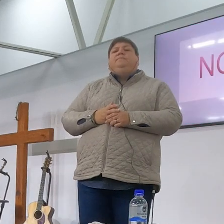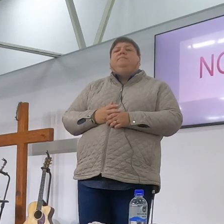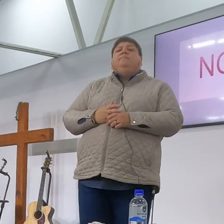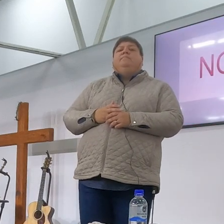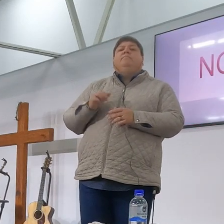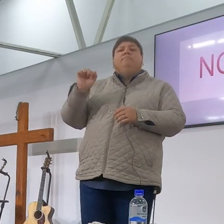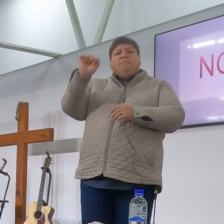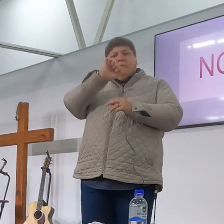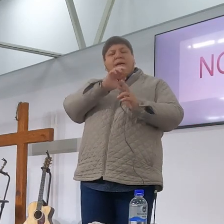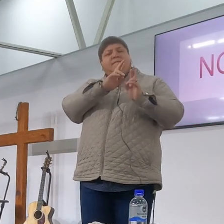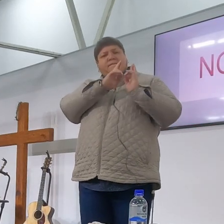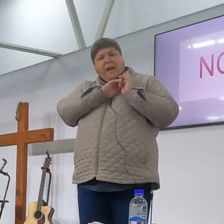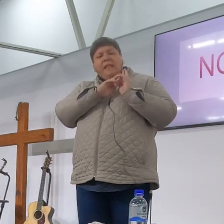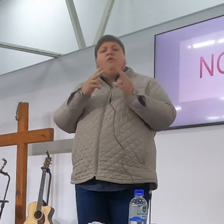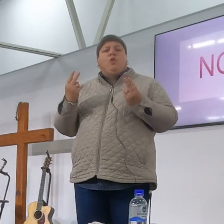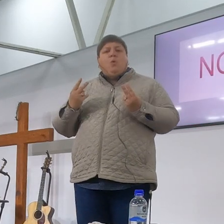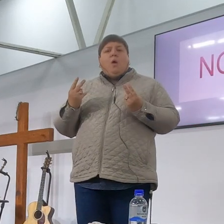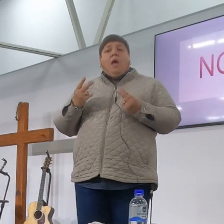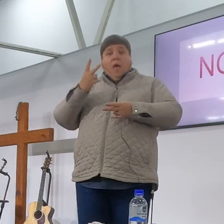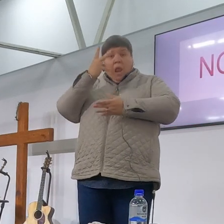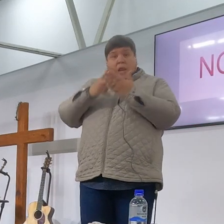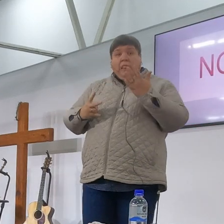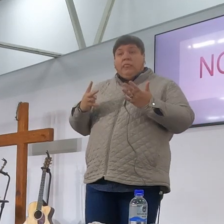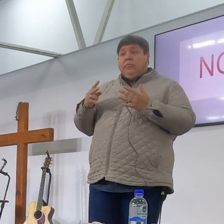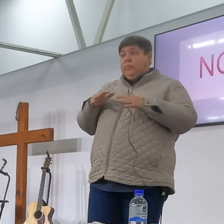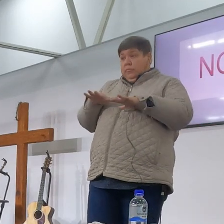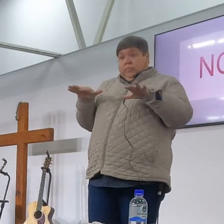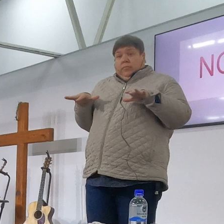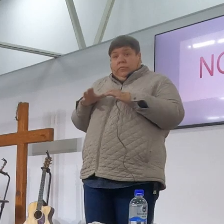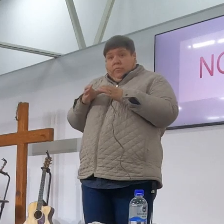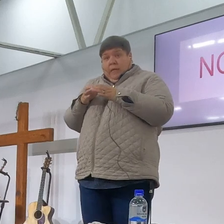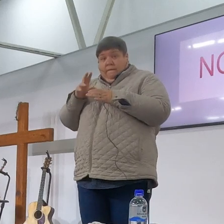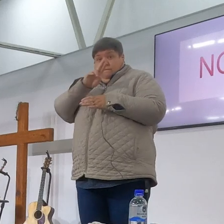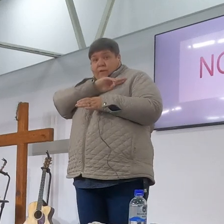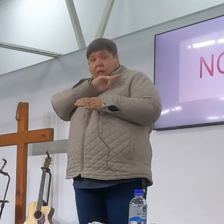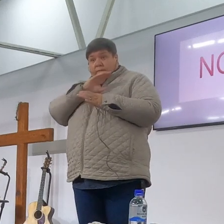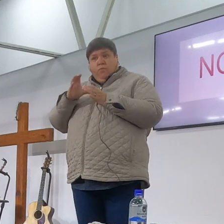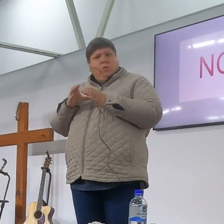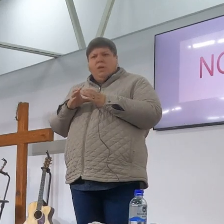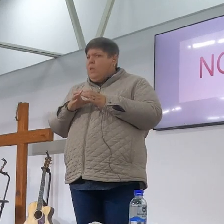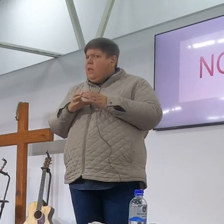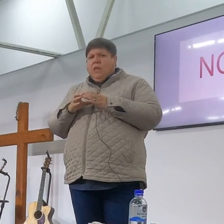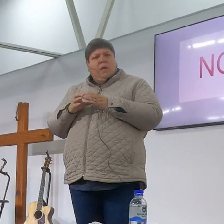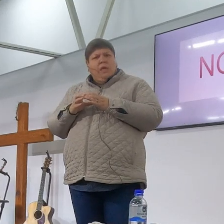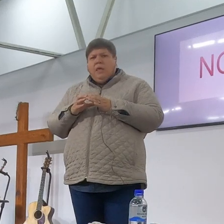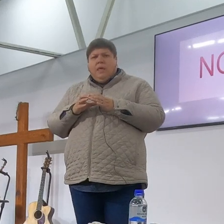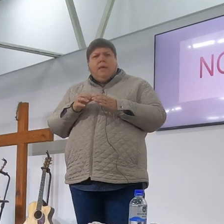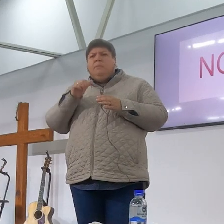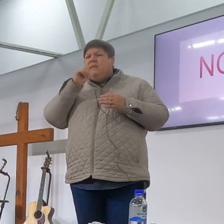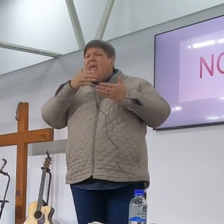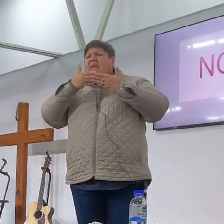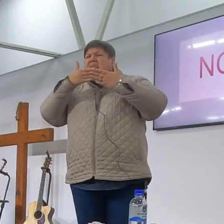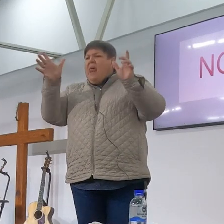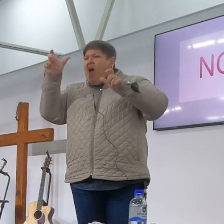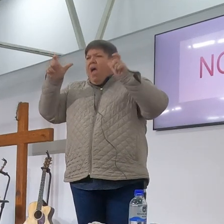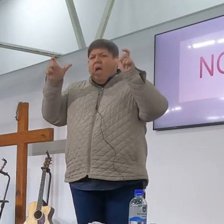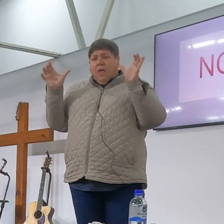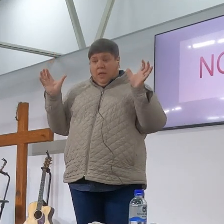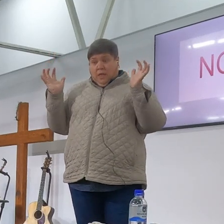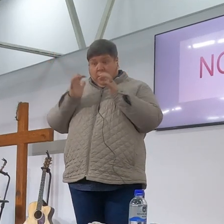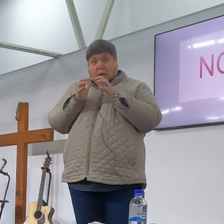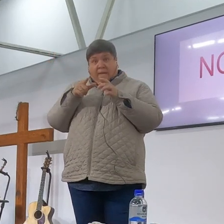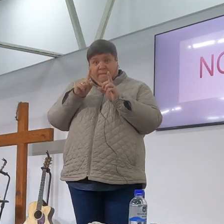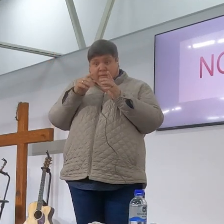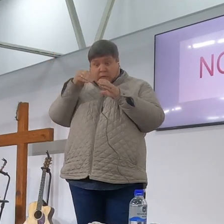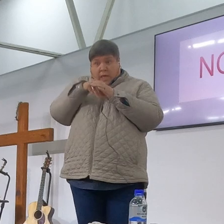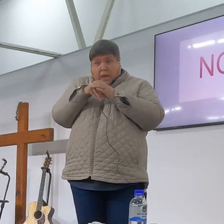dis hulle verantwoordelikheid ook. Maar is dit net hulle verantwoordelikheid? En die antwoord daarop is nee, dis nie net hulle verantwoordelikheid nie. As daar